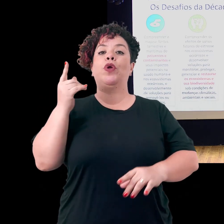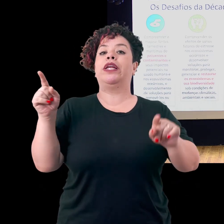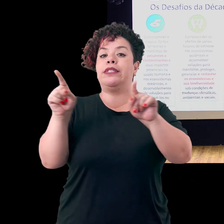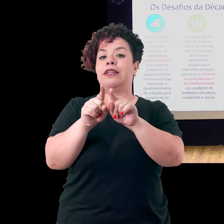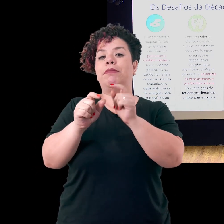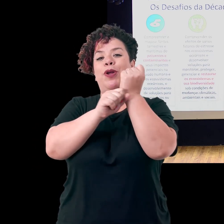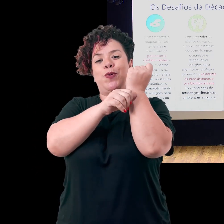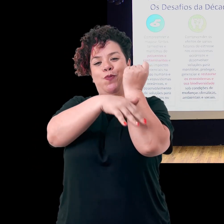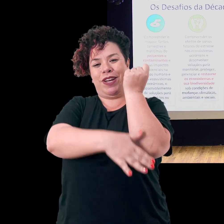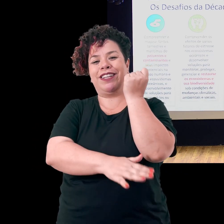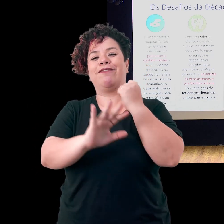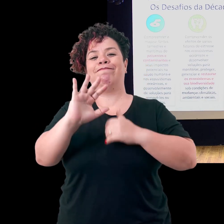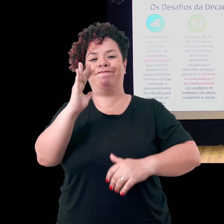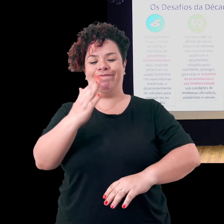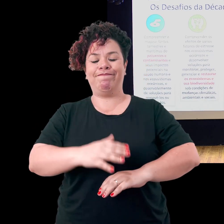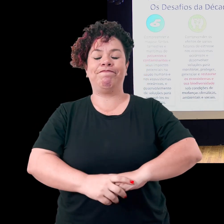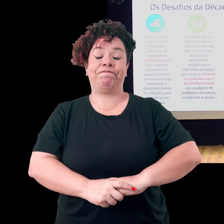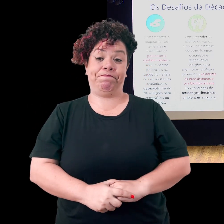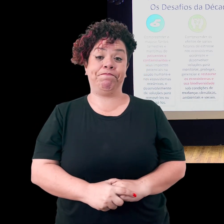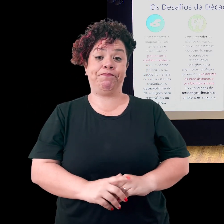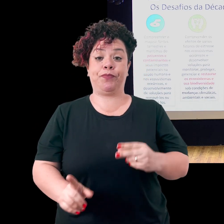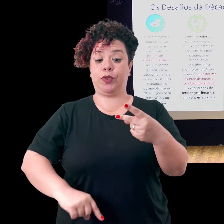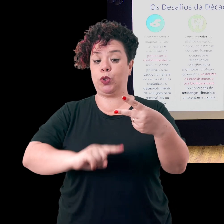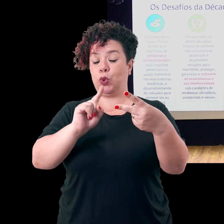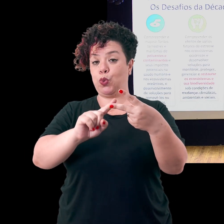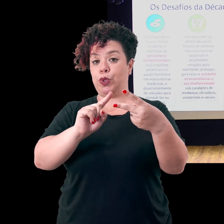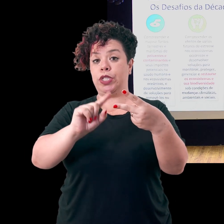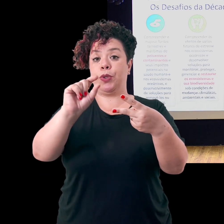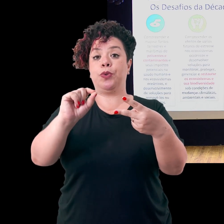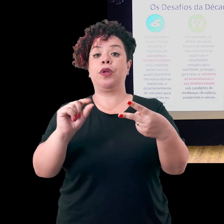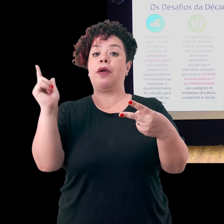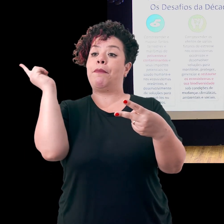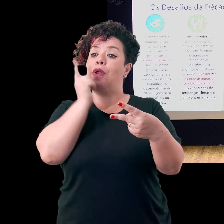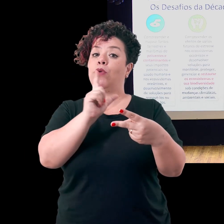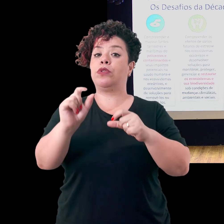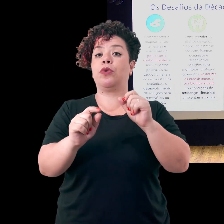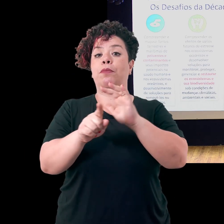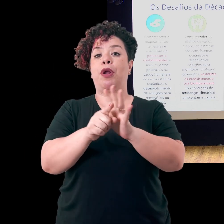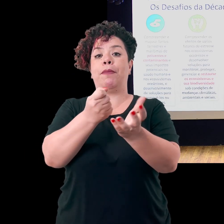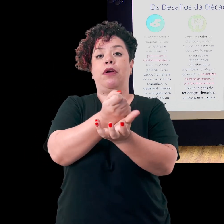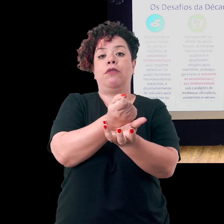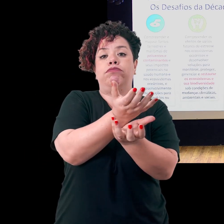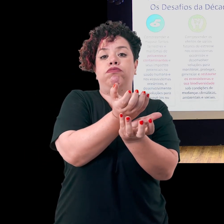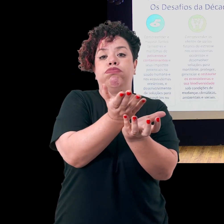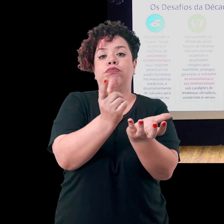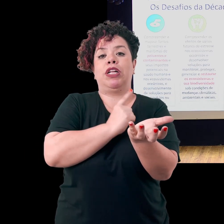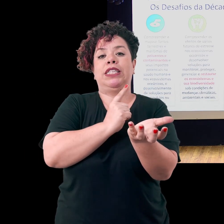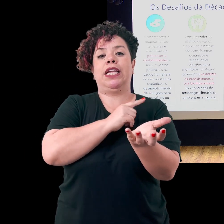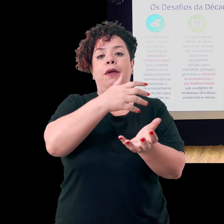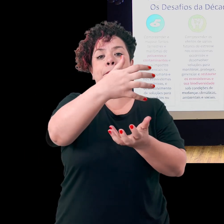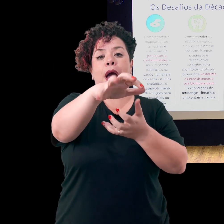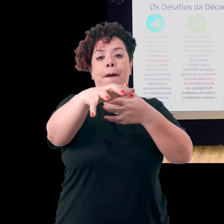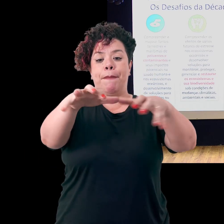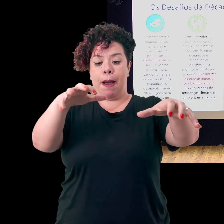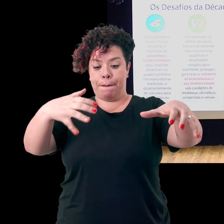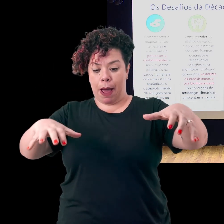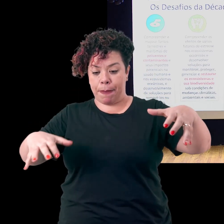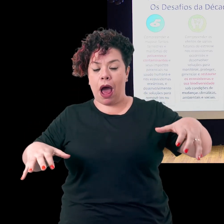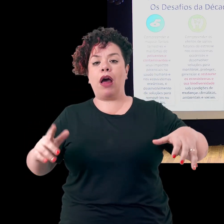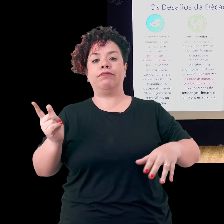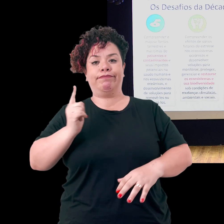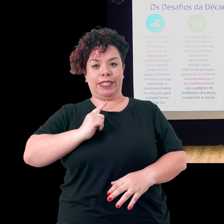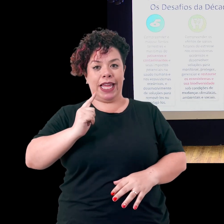também no manguezal. O segundo tem a ver com restaurar os ecossistemas e sua biodiversidade, tem a ver com a